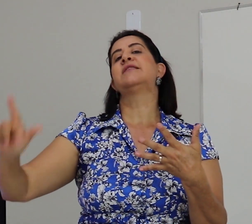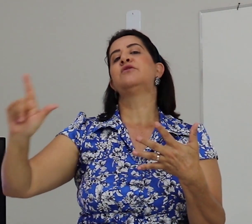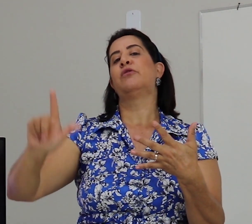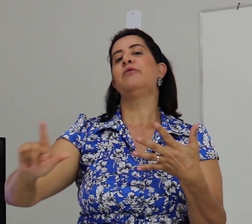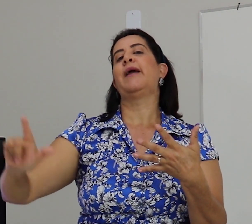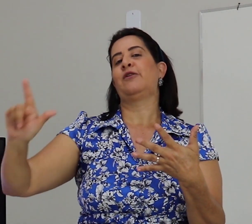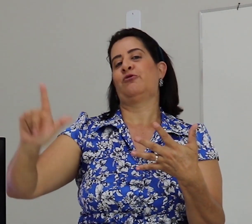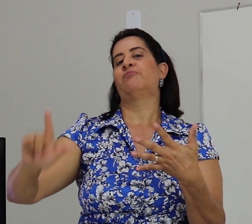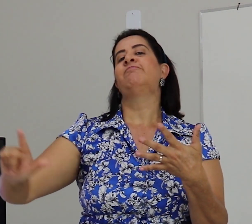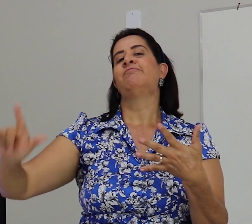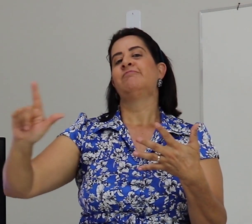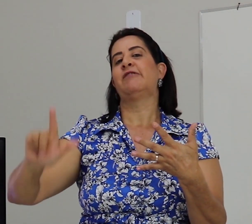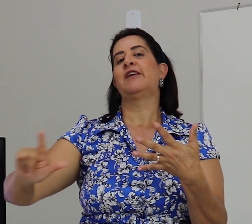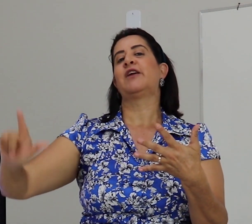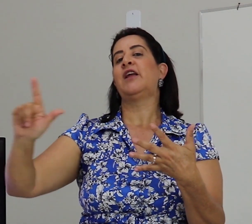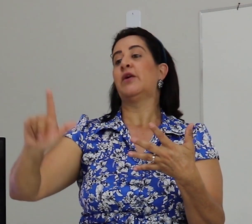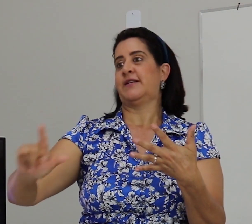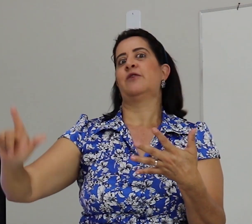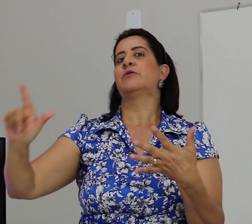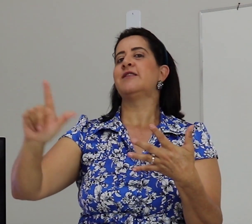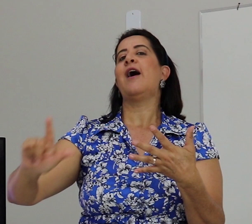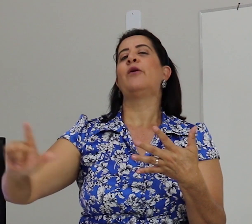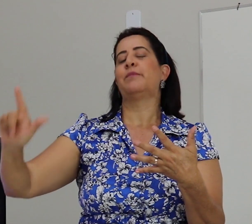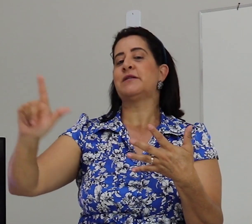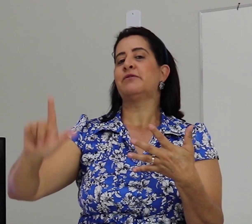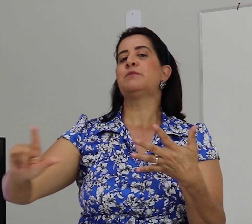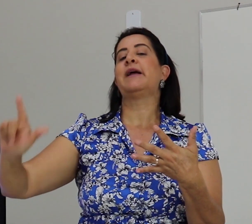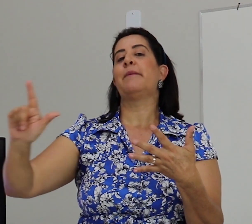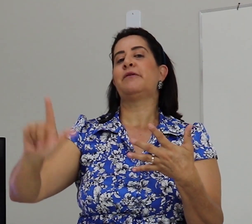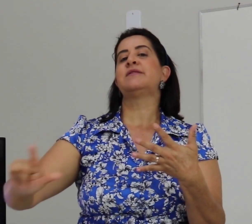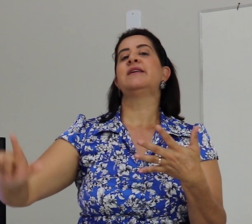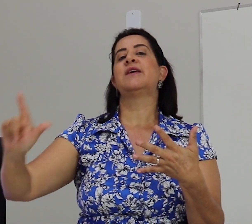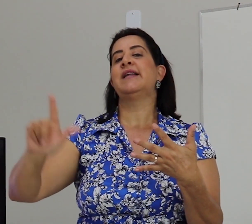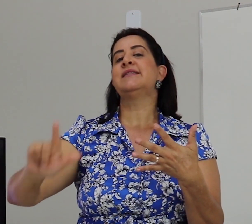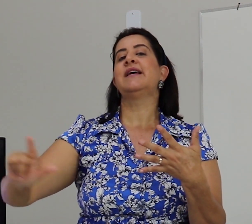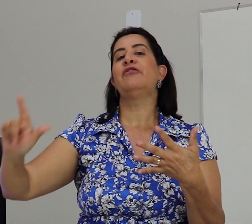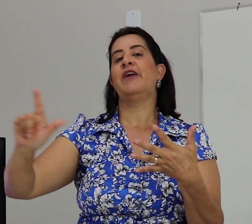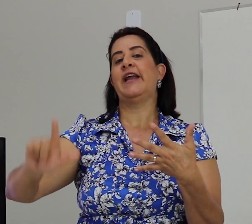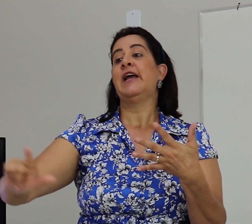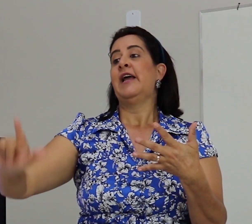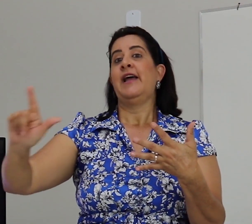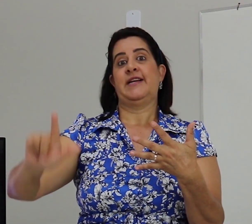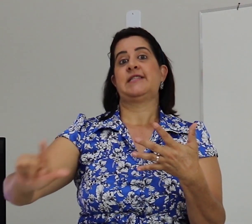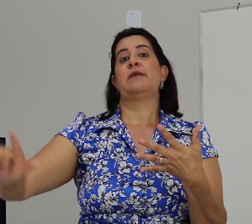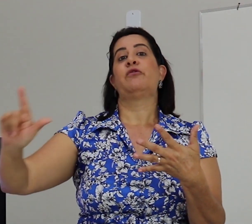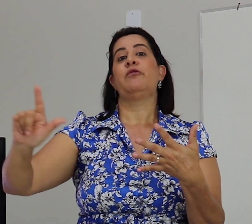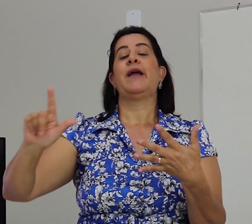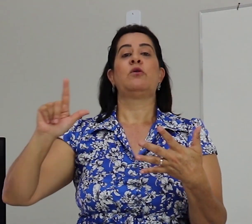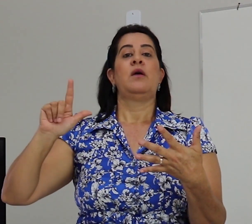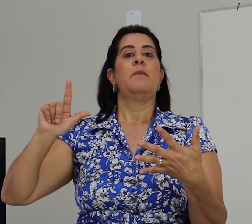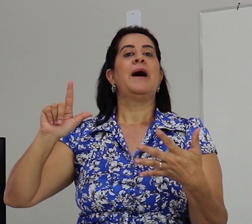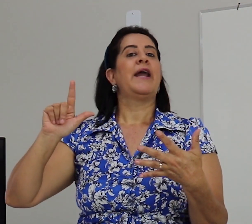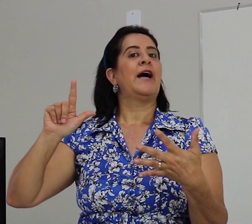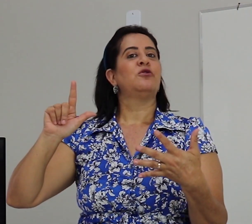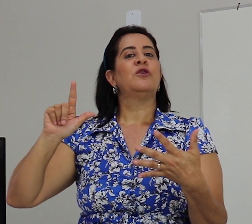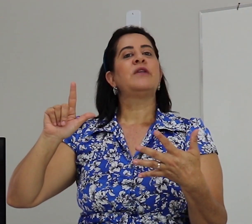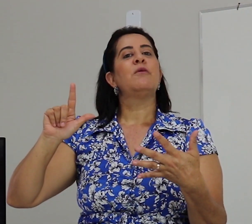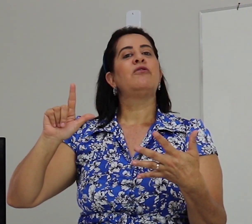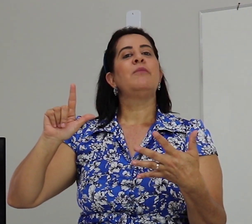usasse o movimento. Tá vendo aqui? Ó, esse aqui é um sinal, depois eu vou explicar para vocês a que ele se refere. Esse tem movimento, parado não tem